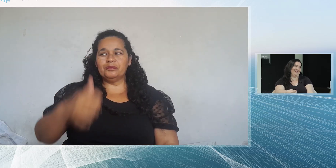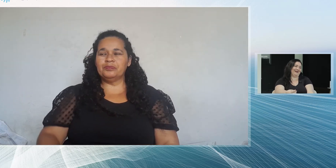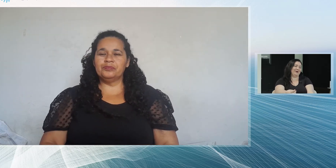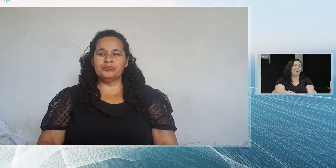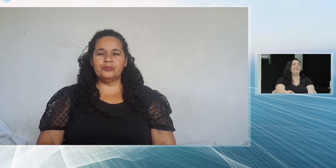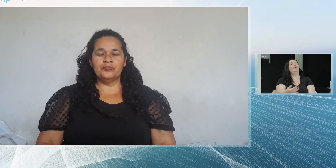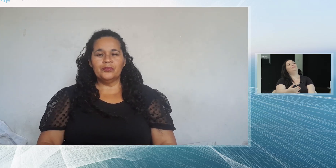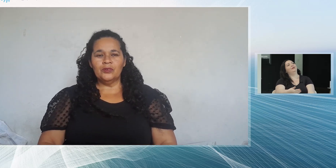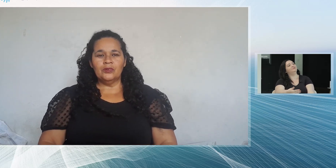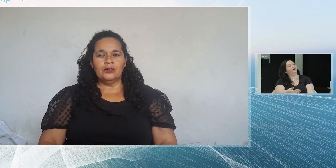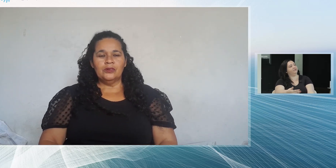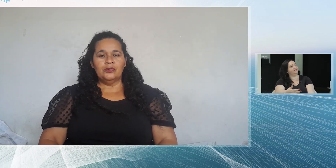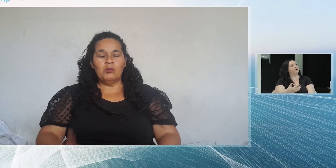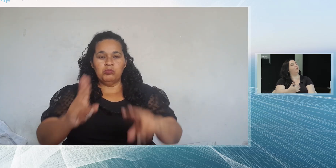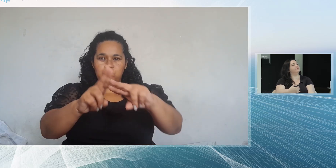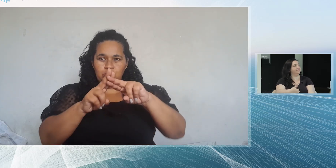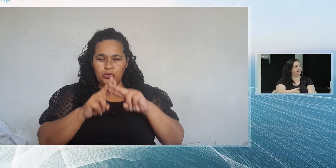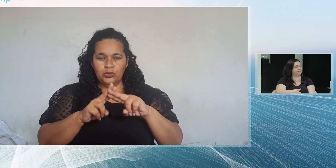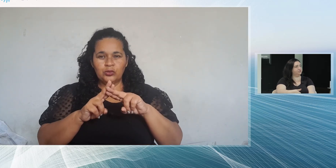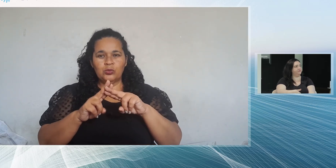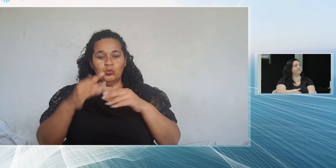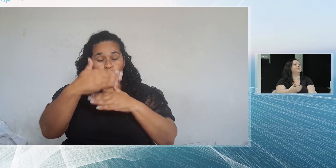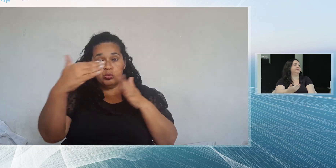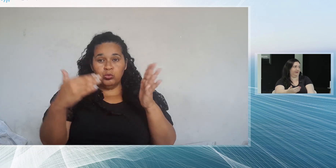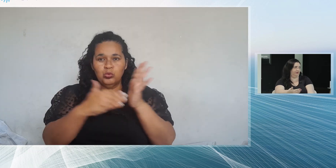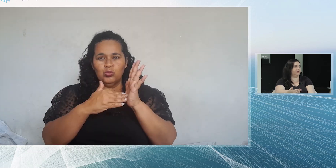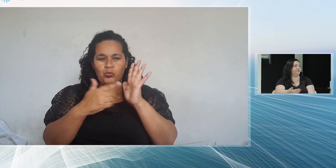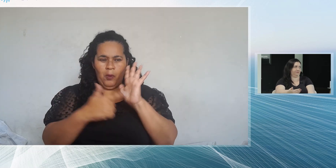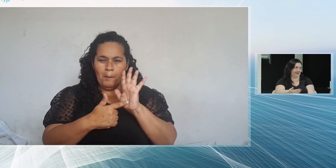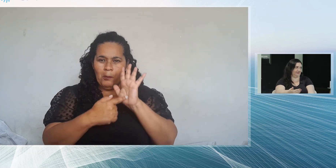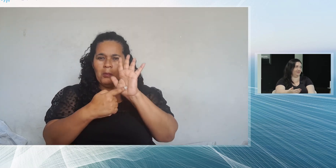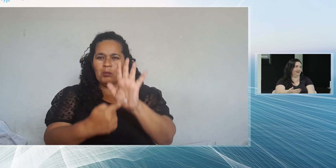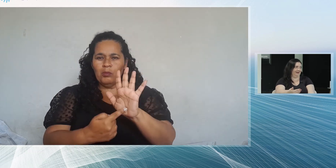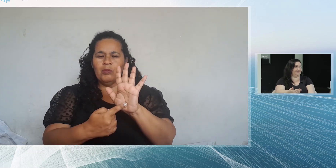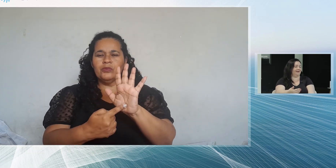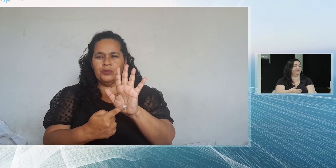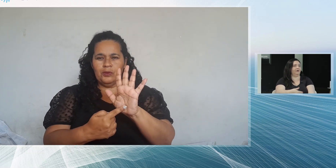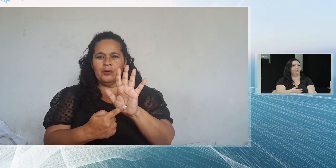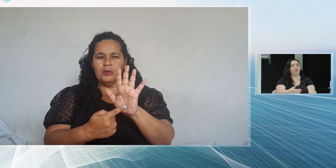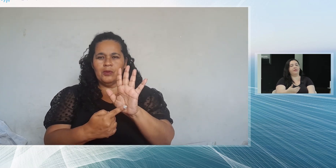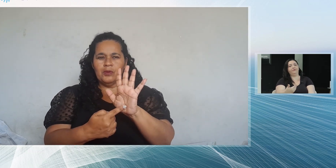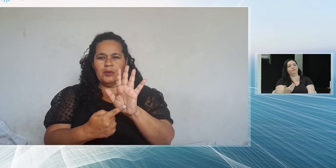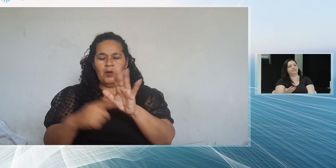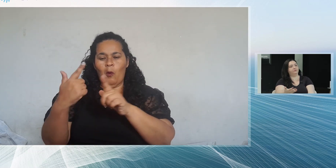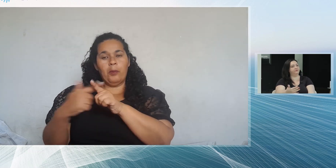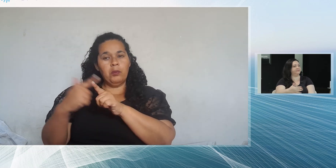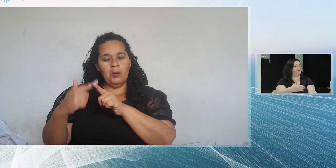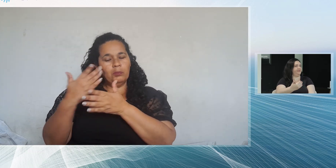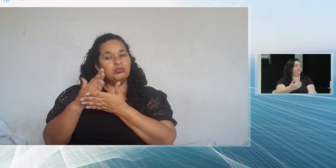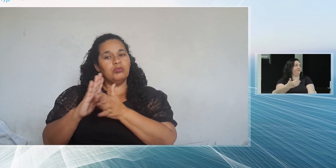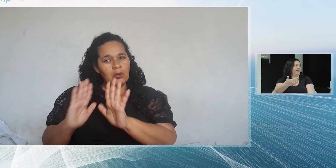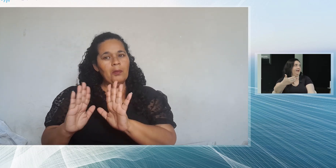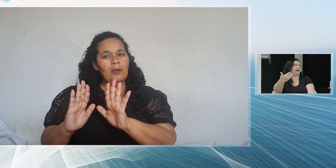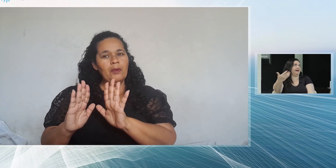a melhorar, pelo menos vai te trazer a consciência de que você tem uma dificuldade, né? Então, qualquer função que